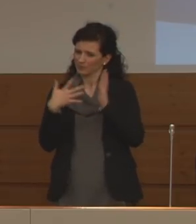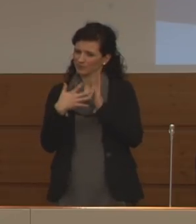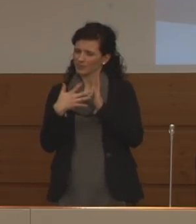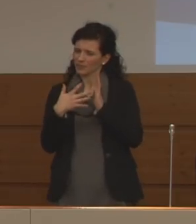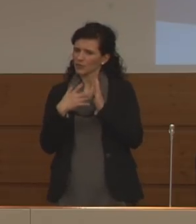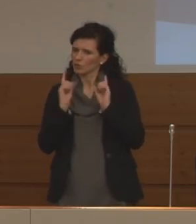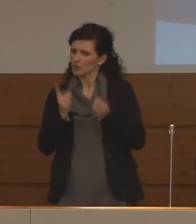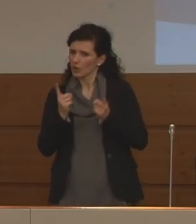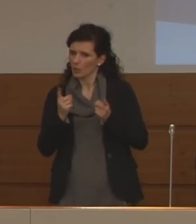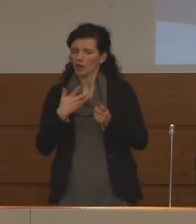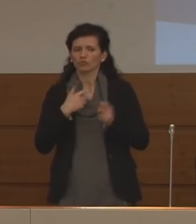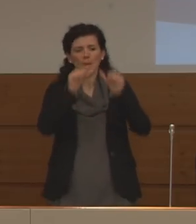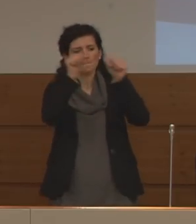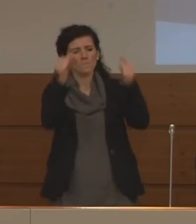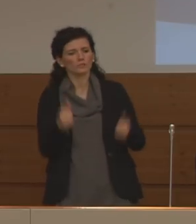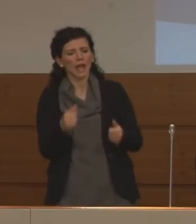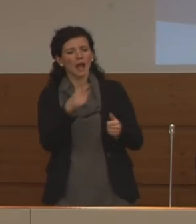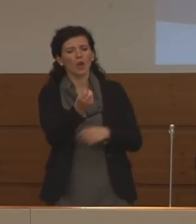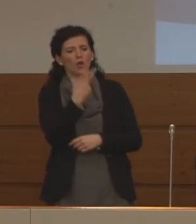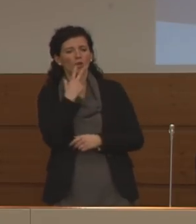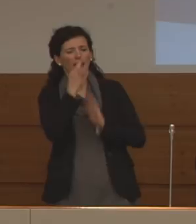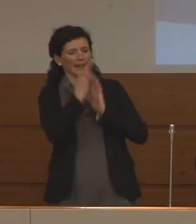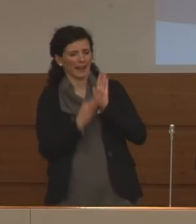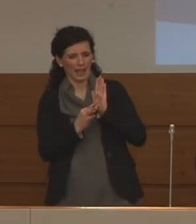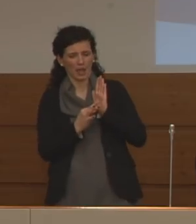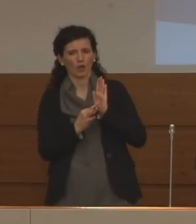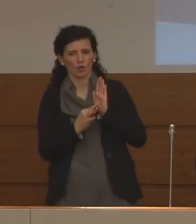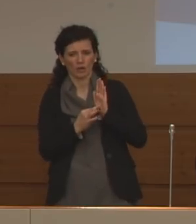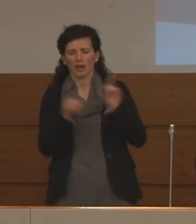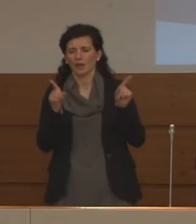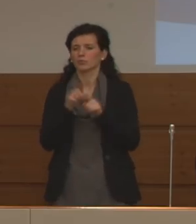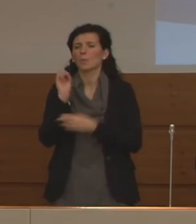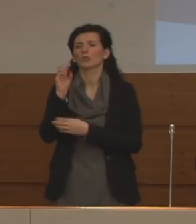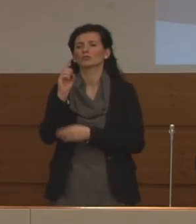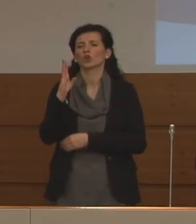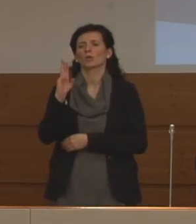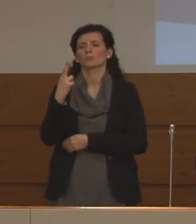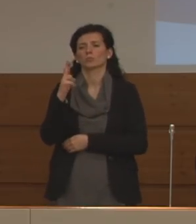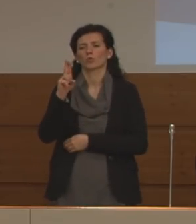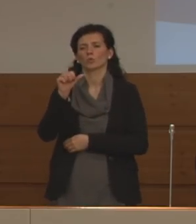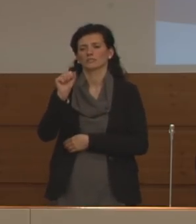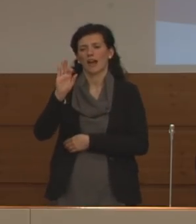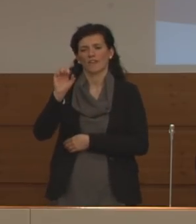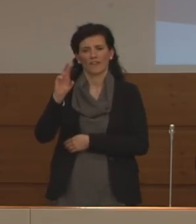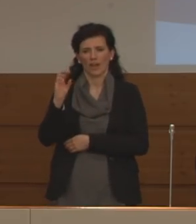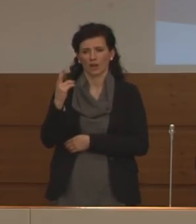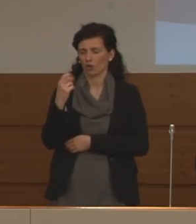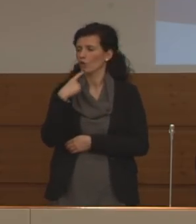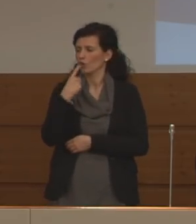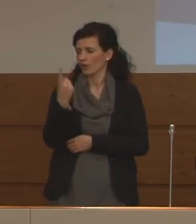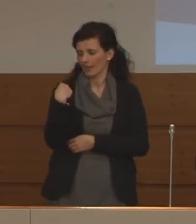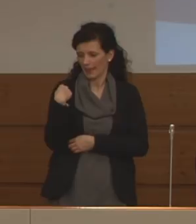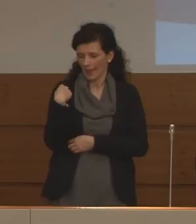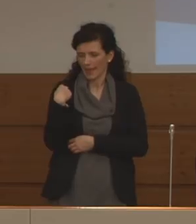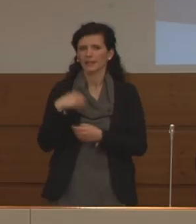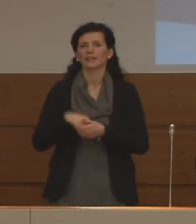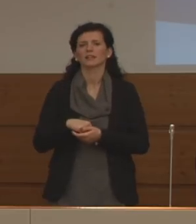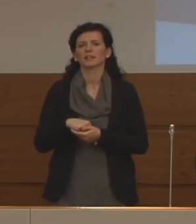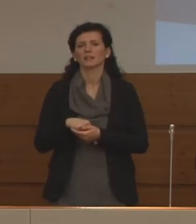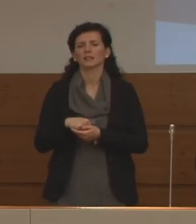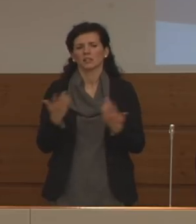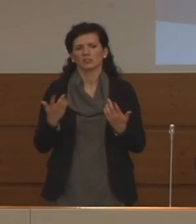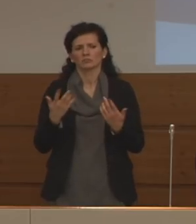come diceva il suo collega gusto ferro ieri e a fronte del monitoraggio che il dipartimento istituzioni stanno